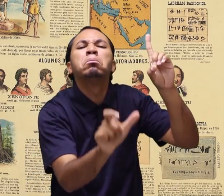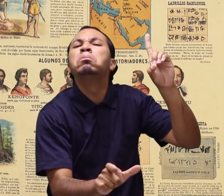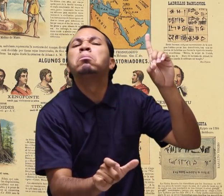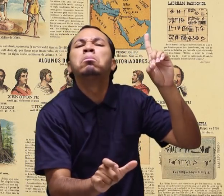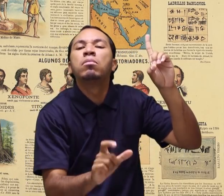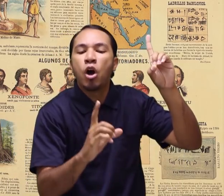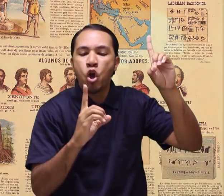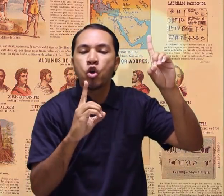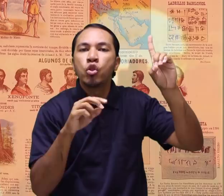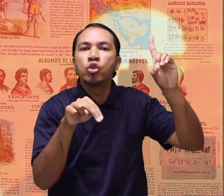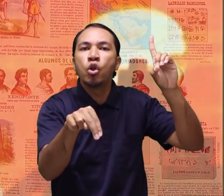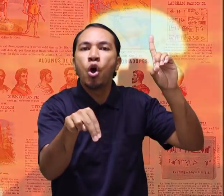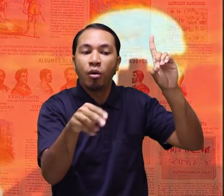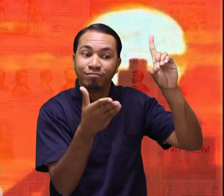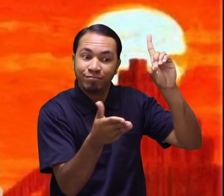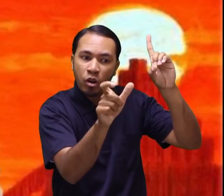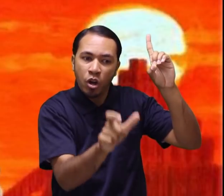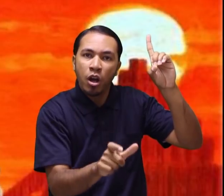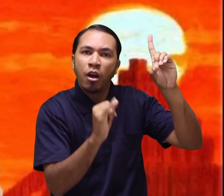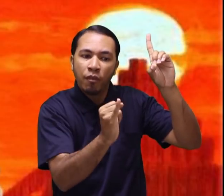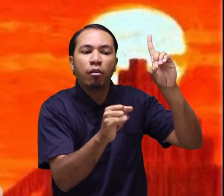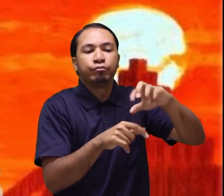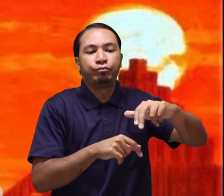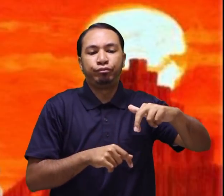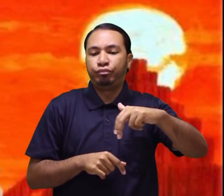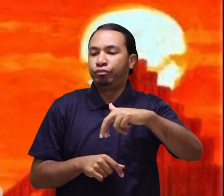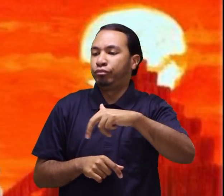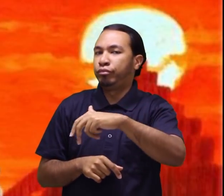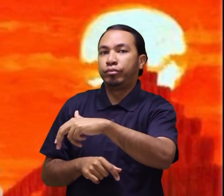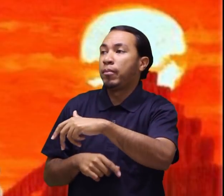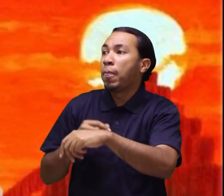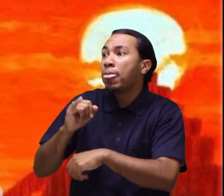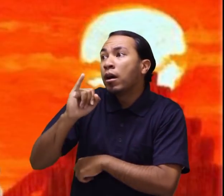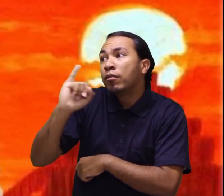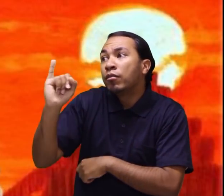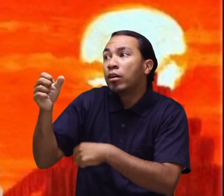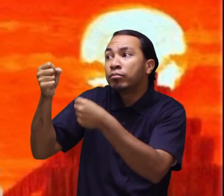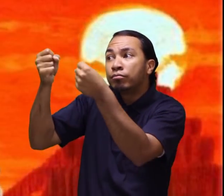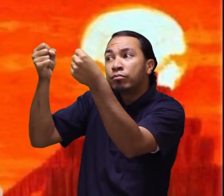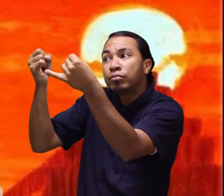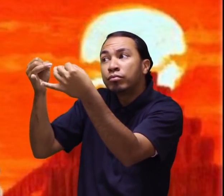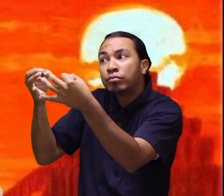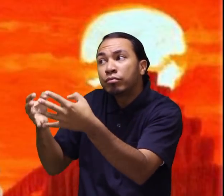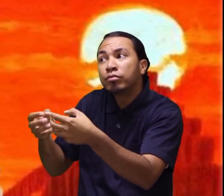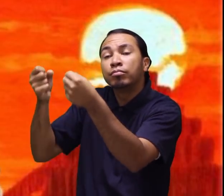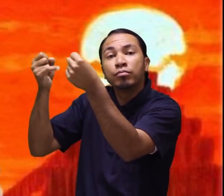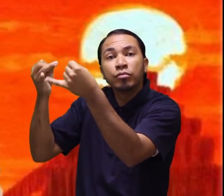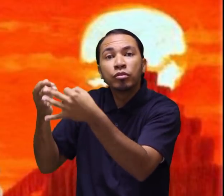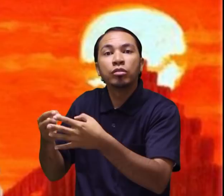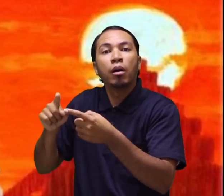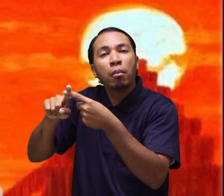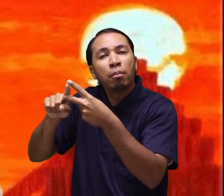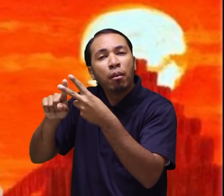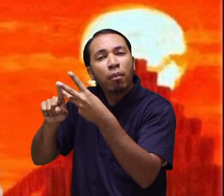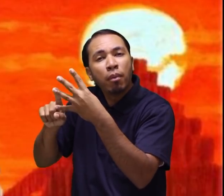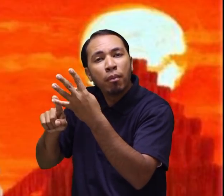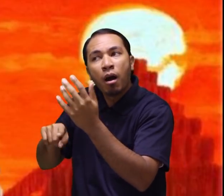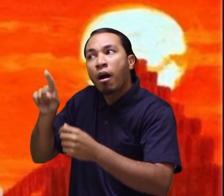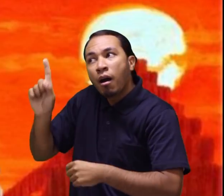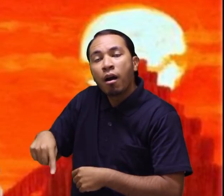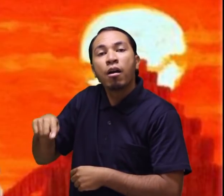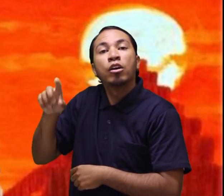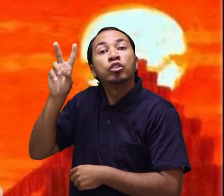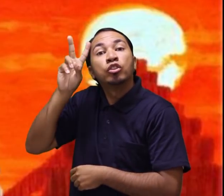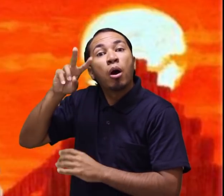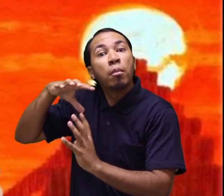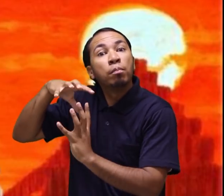Deus revelou a Daniel, e o profeta foi até o rei para explicar em detalhes